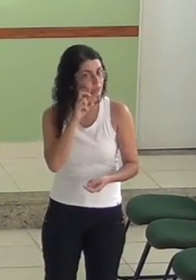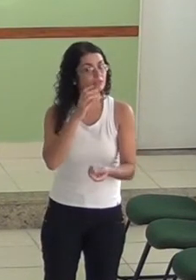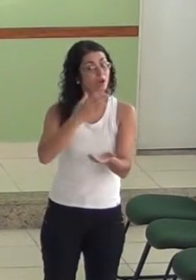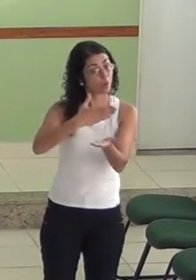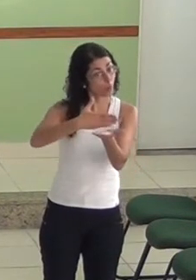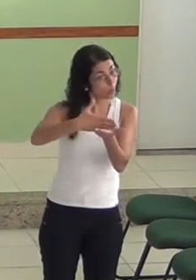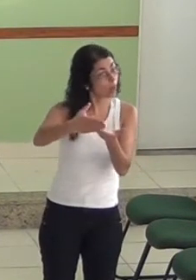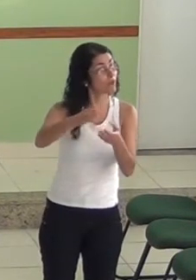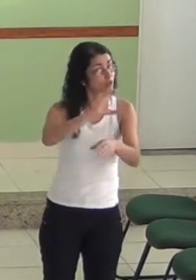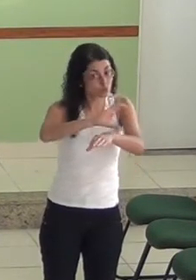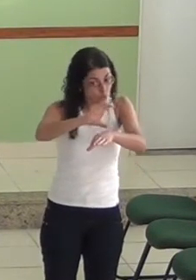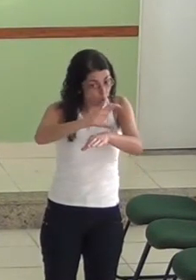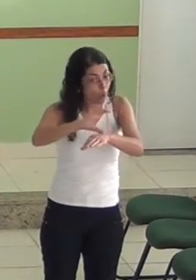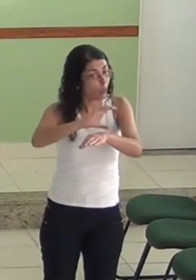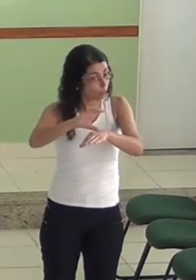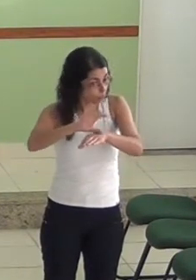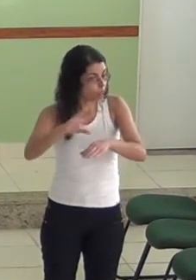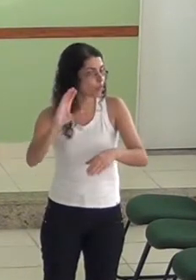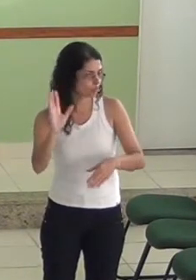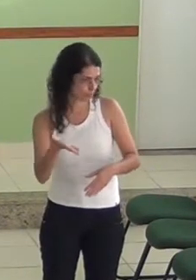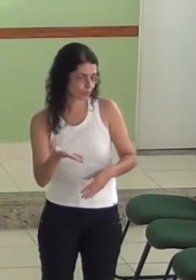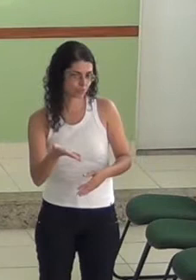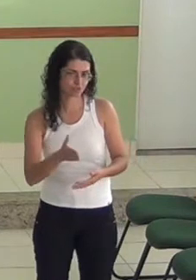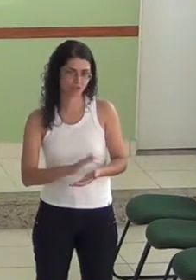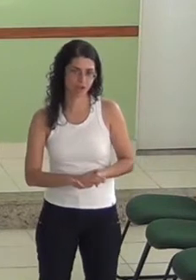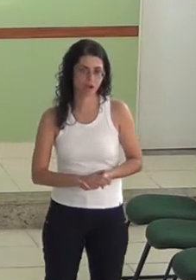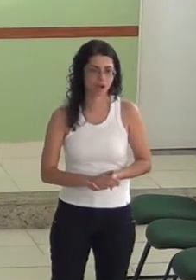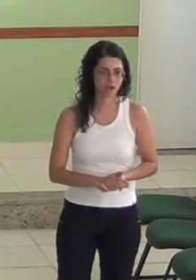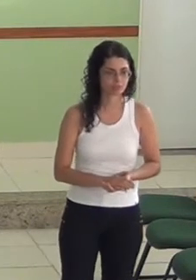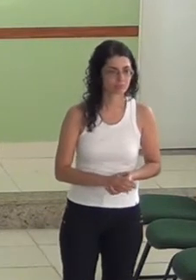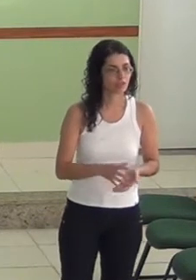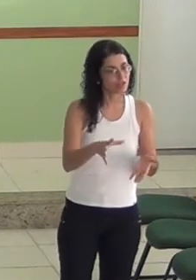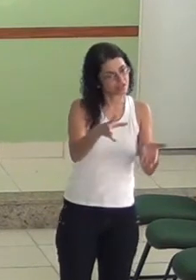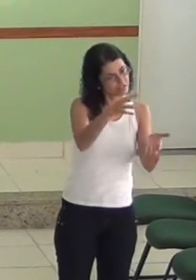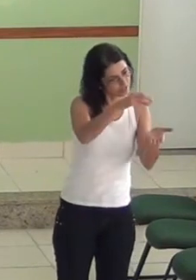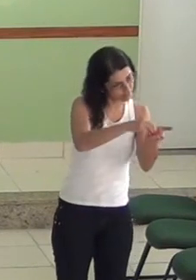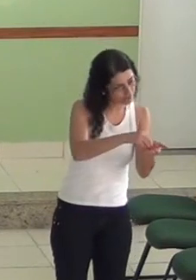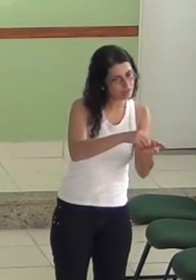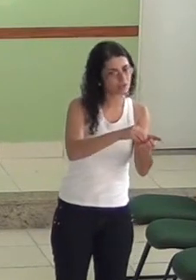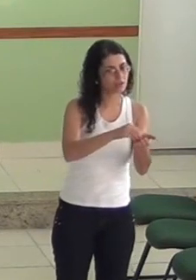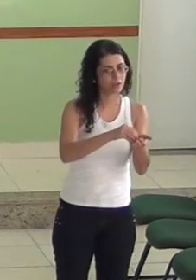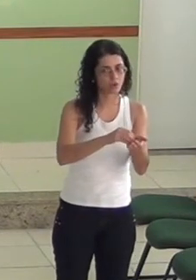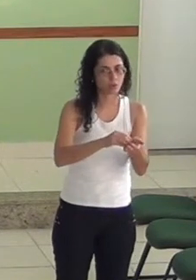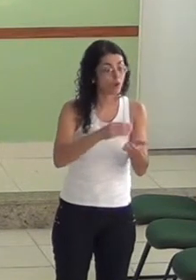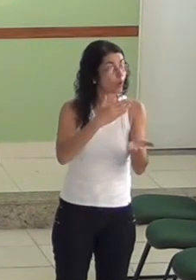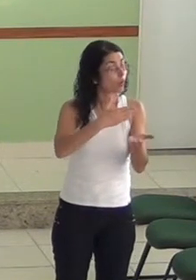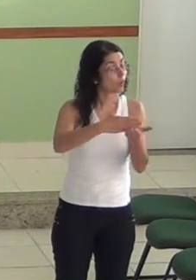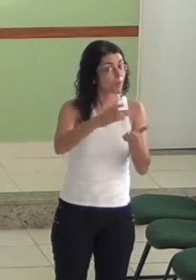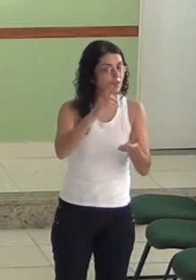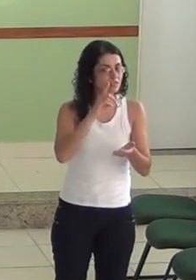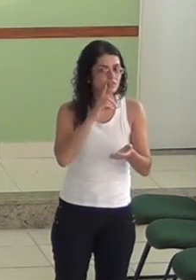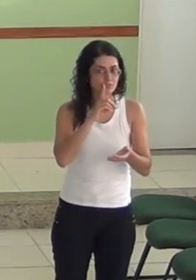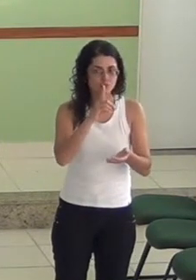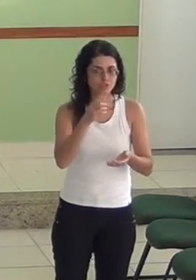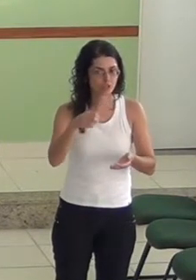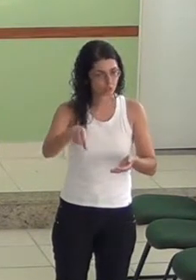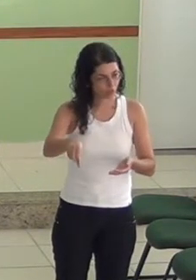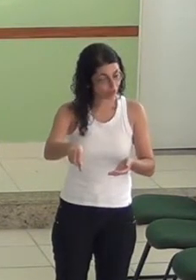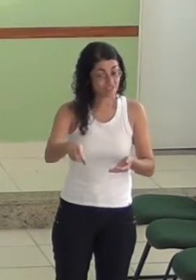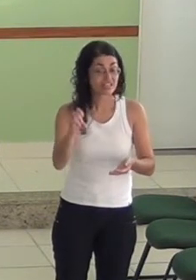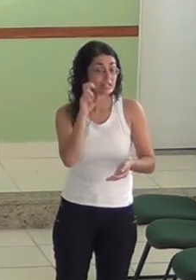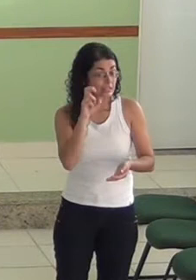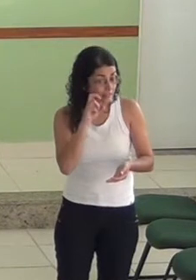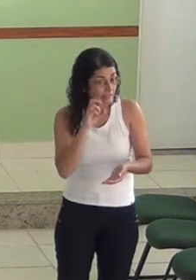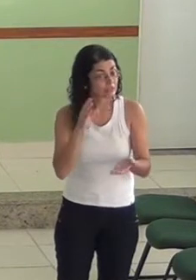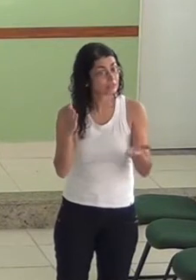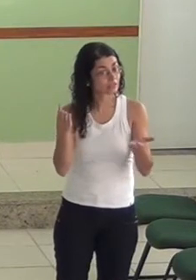cursos, alguns já funcionaram, alguns só foram inscrição e começam agora no dia 9. Já começou os nossos jantares, que